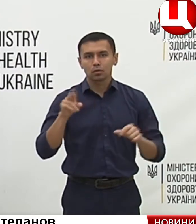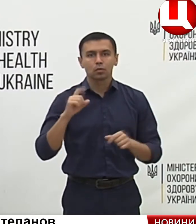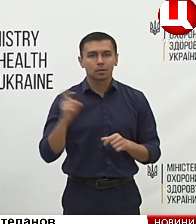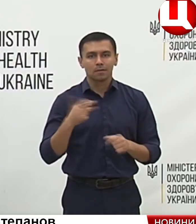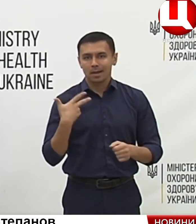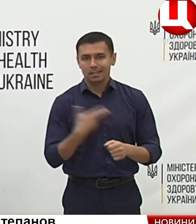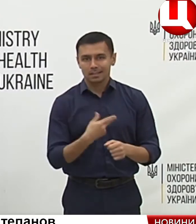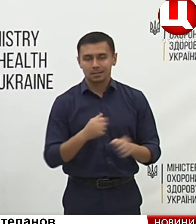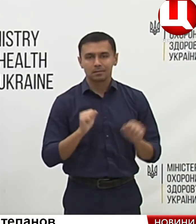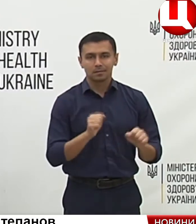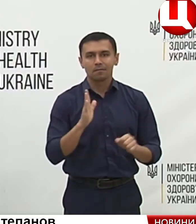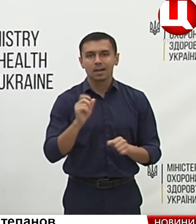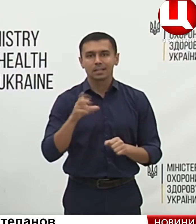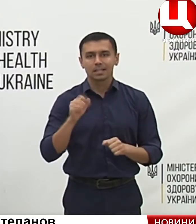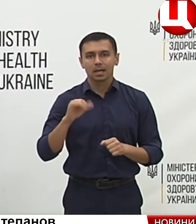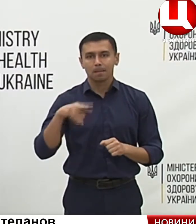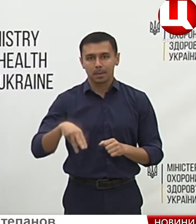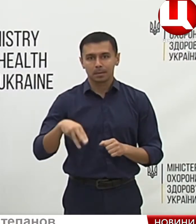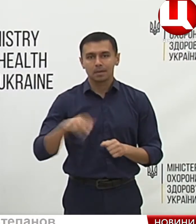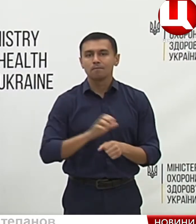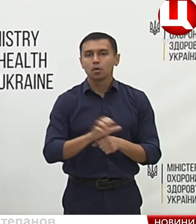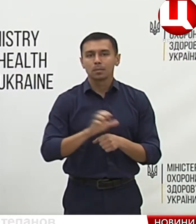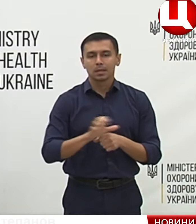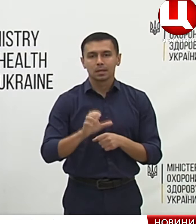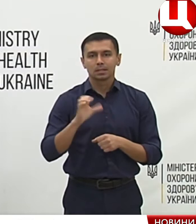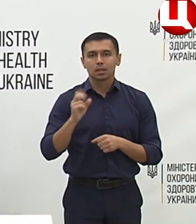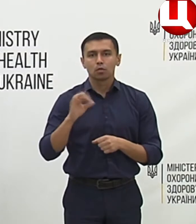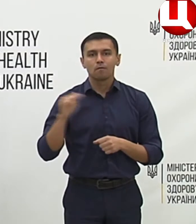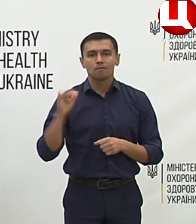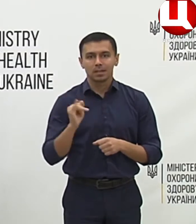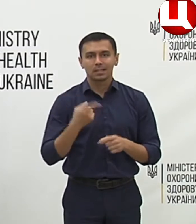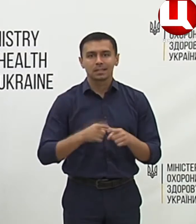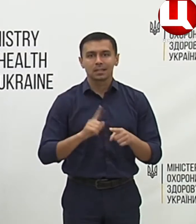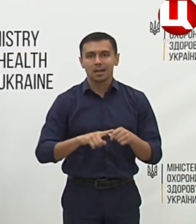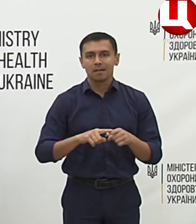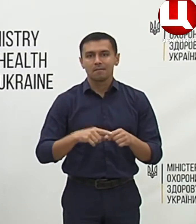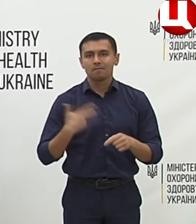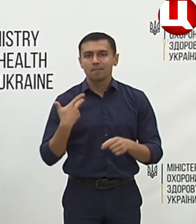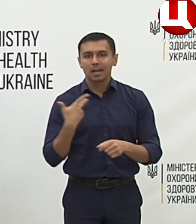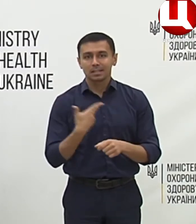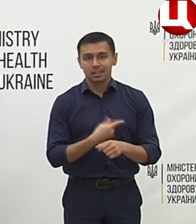вакцини «Ваксігрип Тетра», виробник «Санафі». Це вакцини